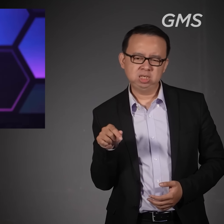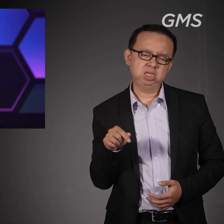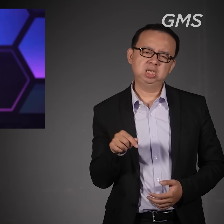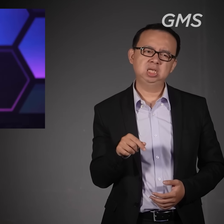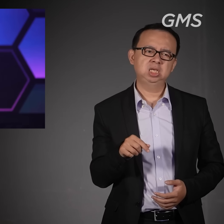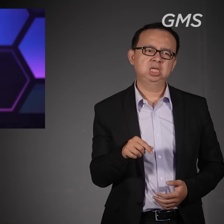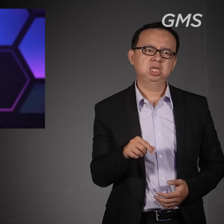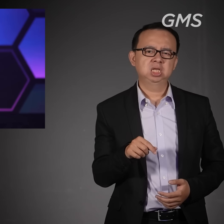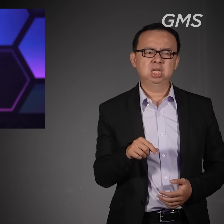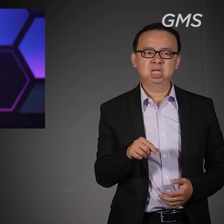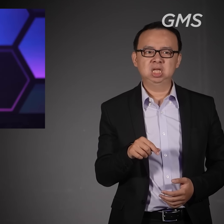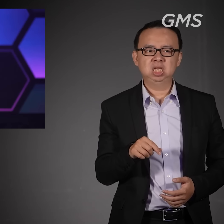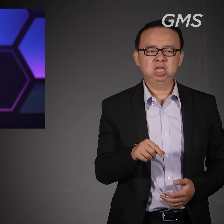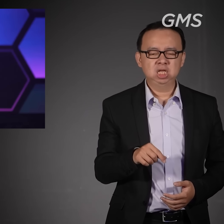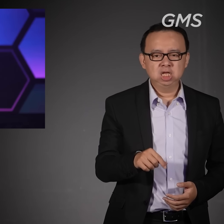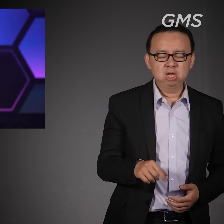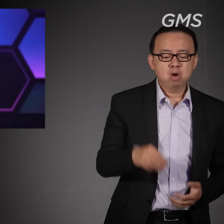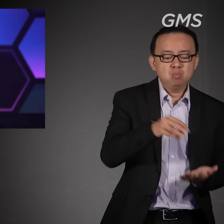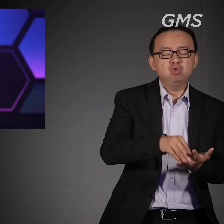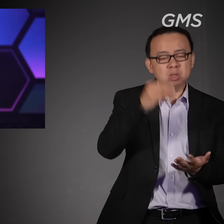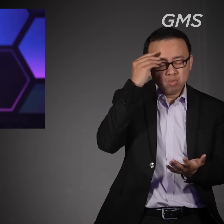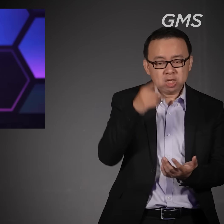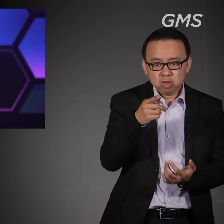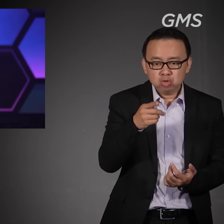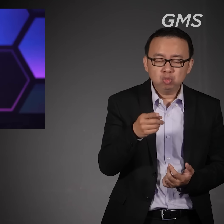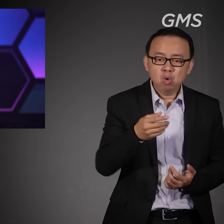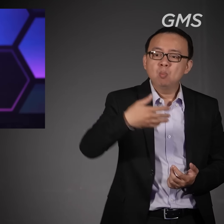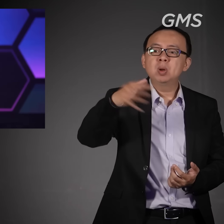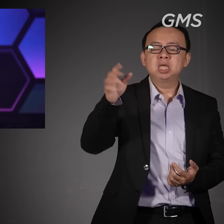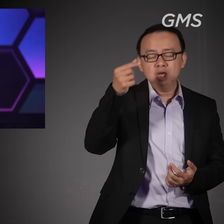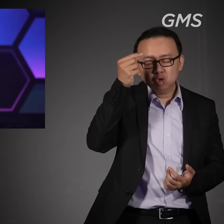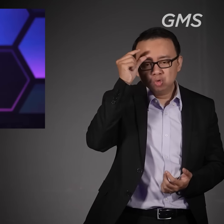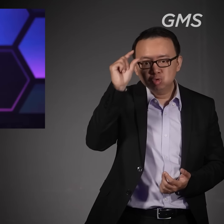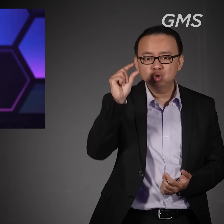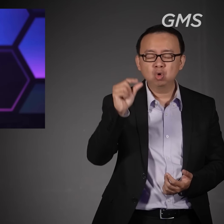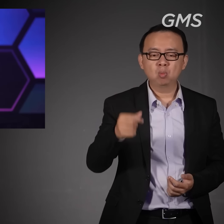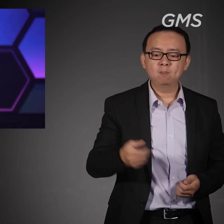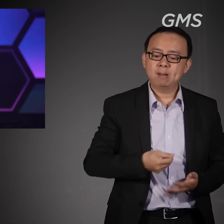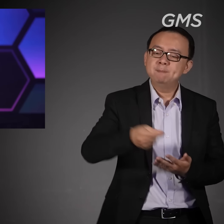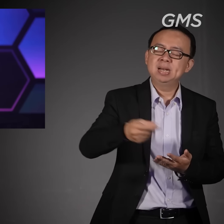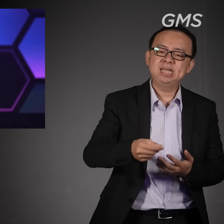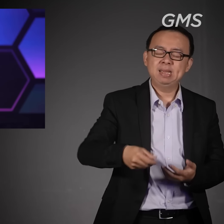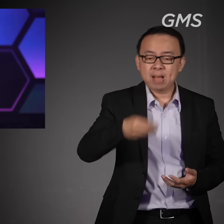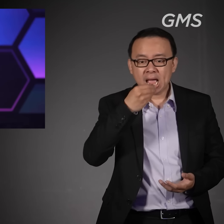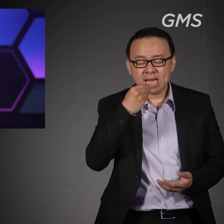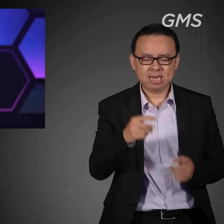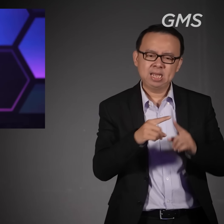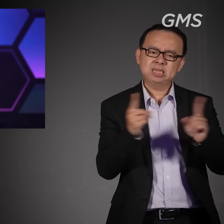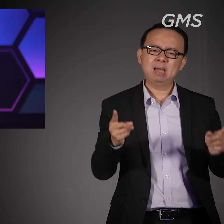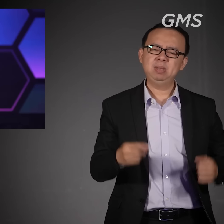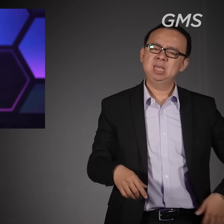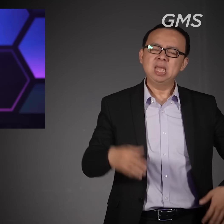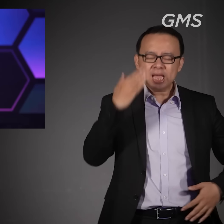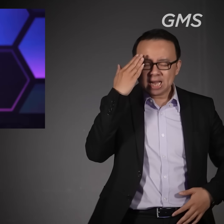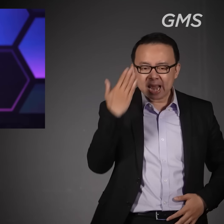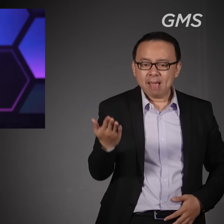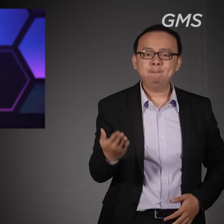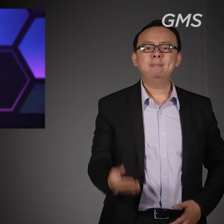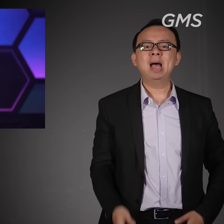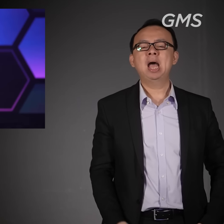Kan mereka pergi untuk membelikan Yesus makanan, tapi pertanyaan saya kenapa 12-12-nya pergi sekalian? Berarti mereka semua